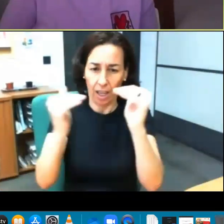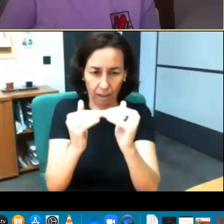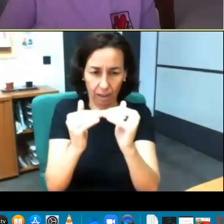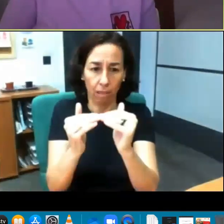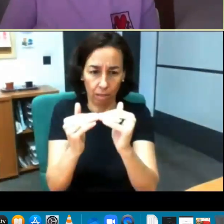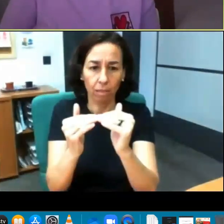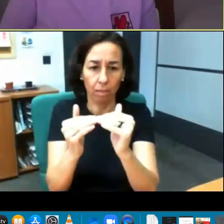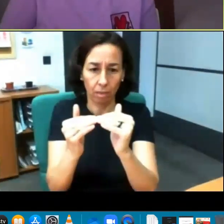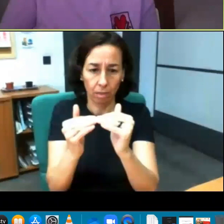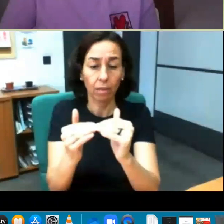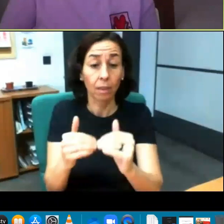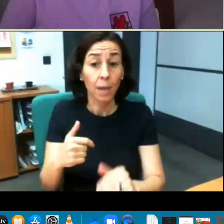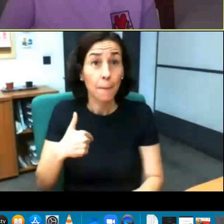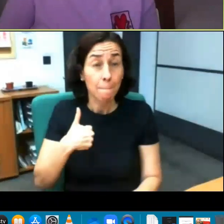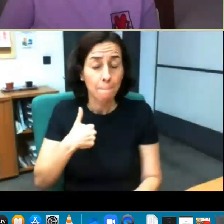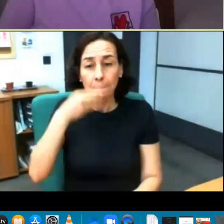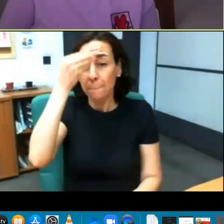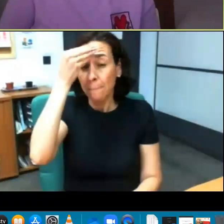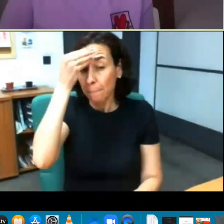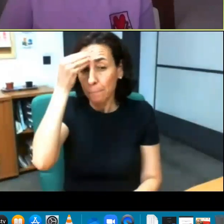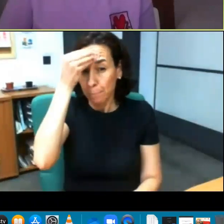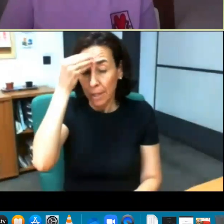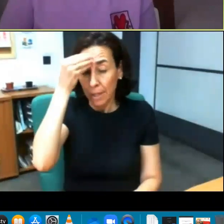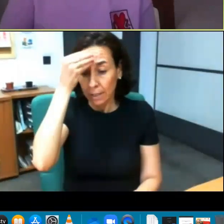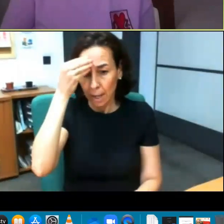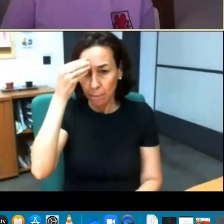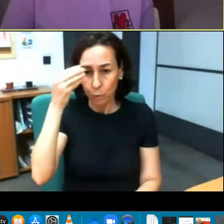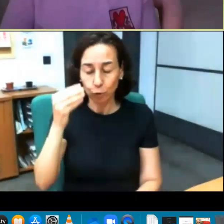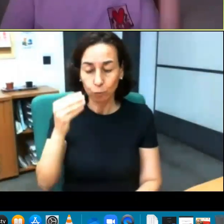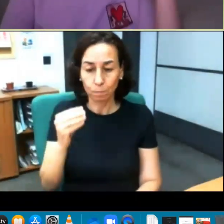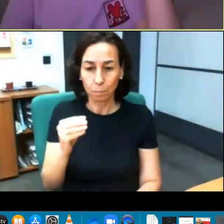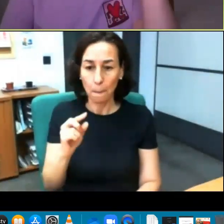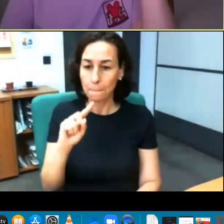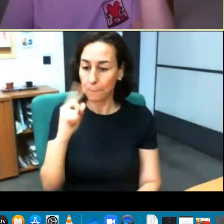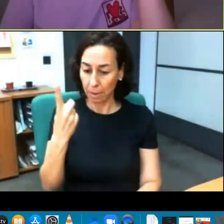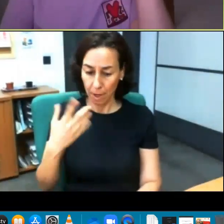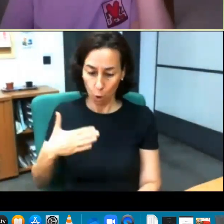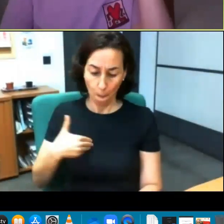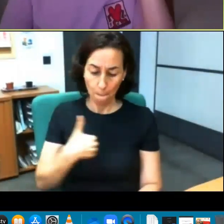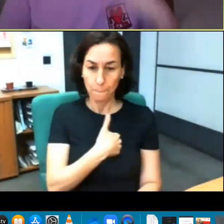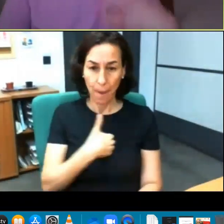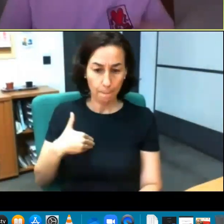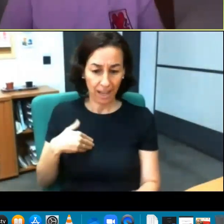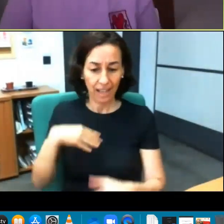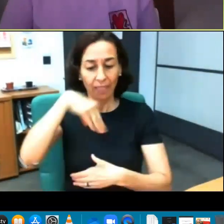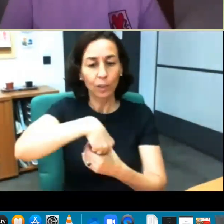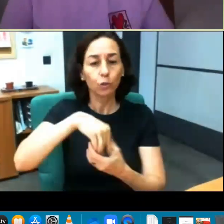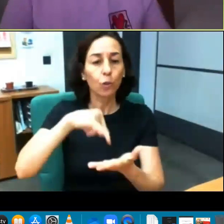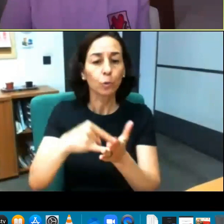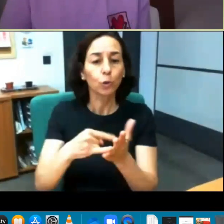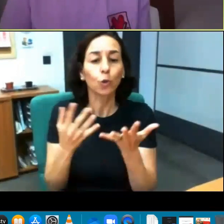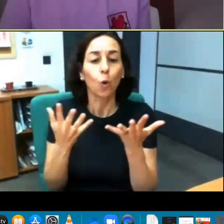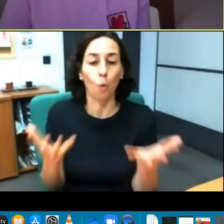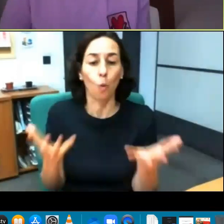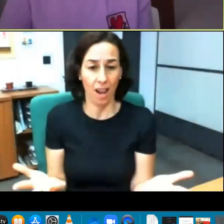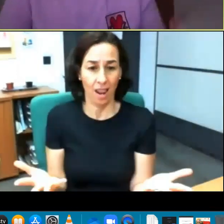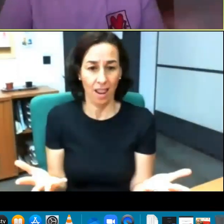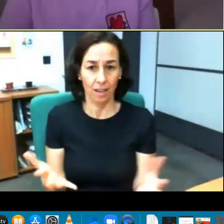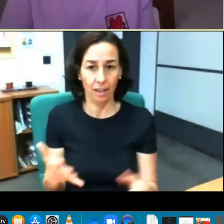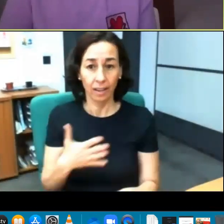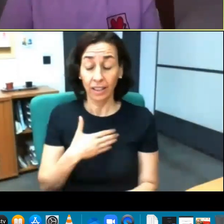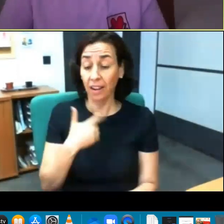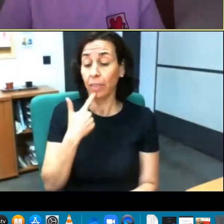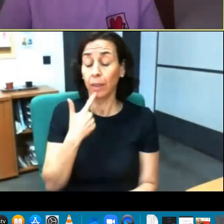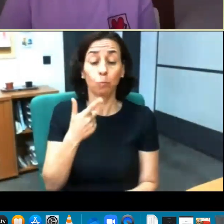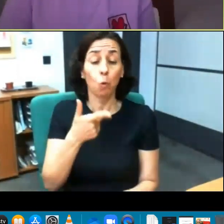que es imprescindible entender cuál es nuestro papel en la realización del proyecto. No es llevar a cabo una actividad,